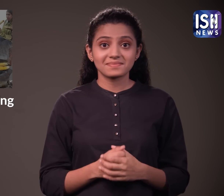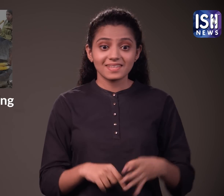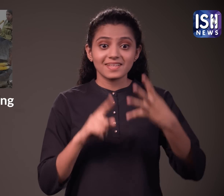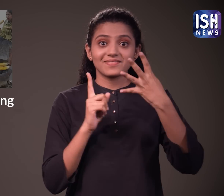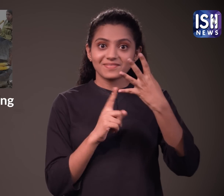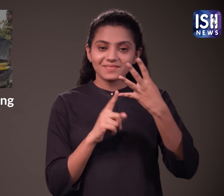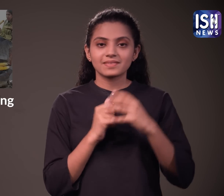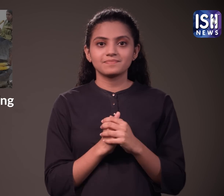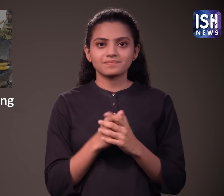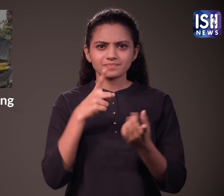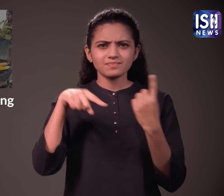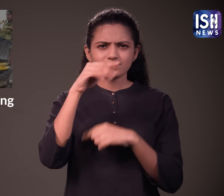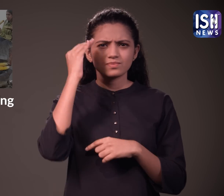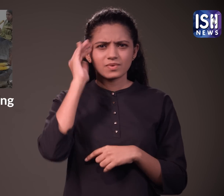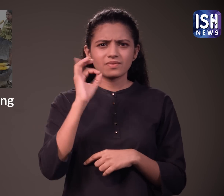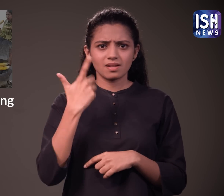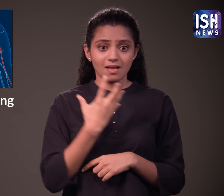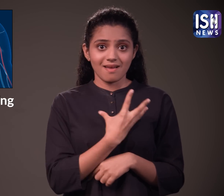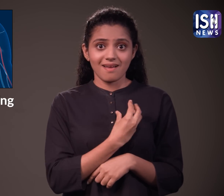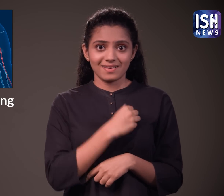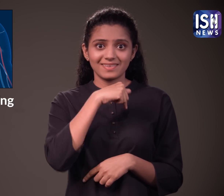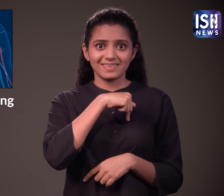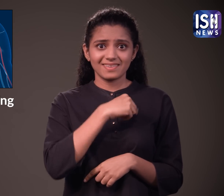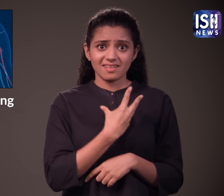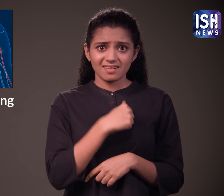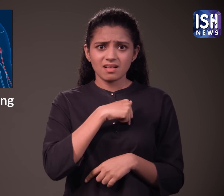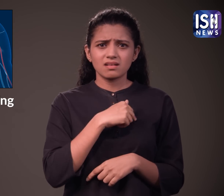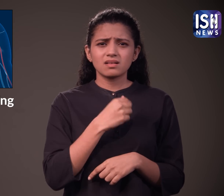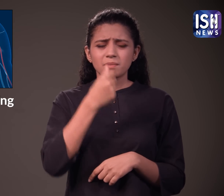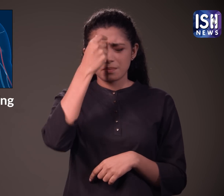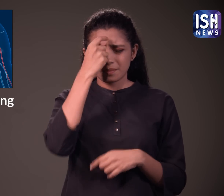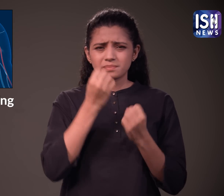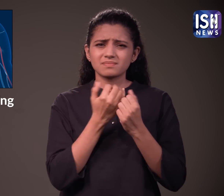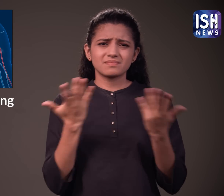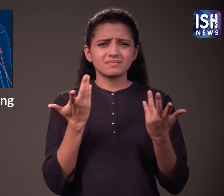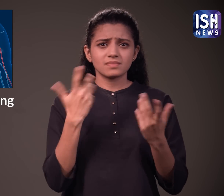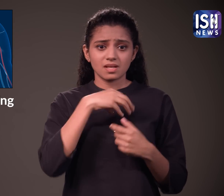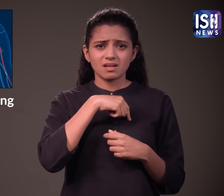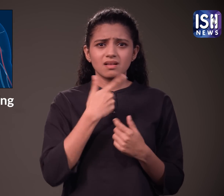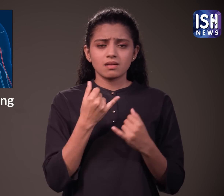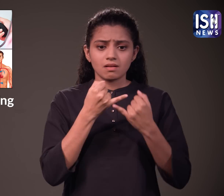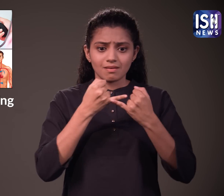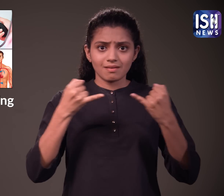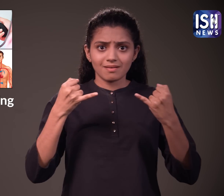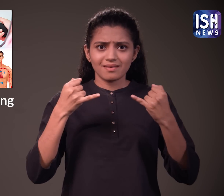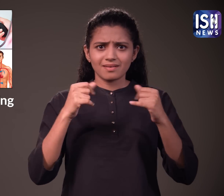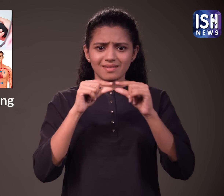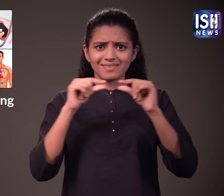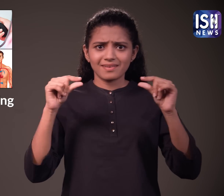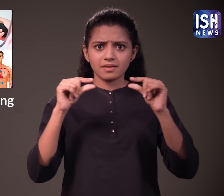कई लोगों को कॉलेस्टरॉल बढ़ने, हाई बीपी, स्ट्रोक, आदी के कारण दिल का दौरा पढ़ता है